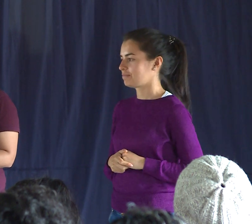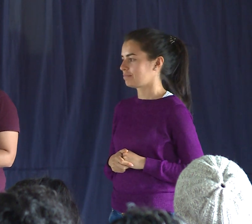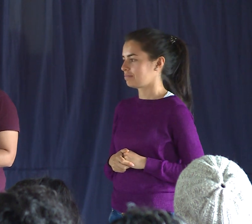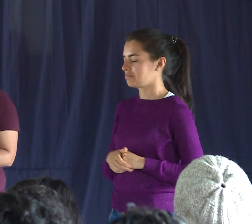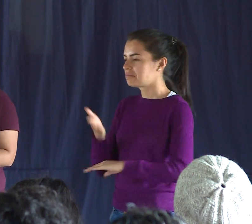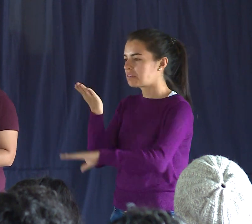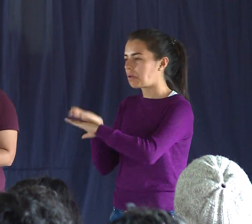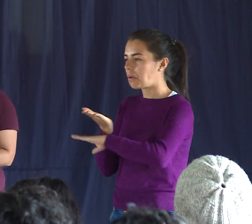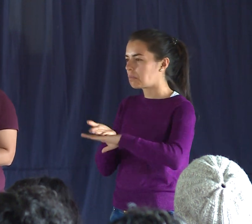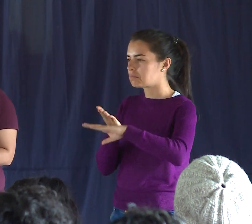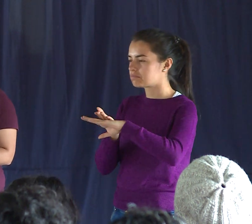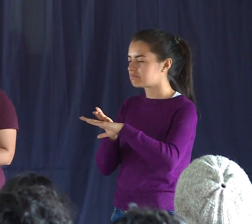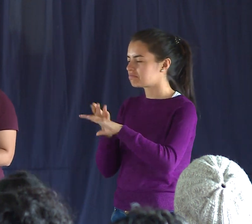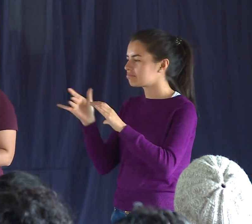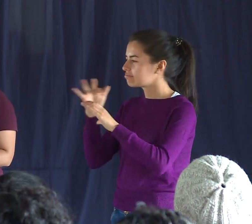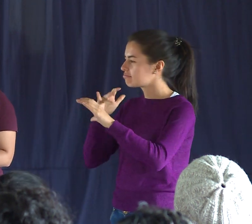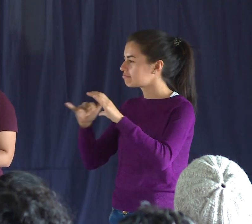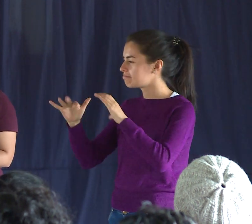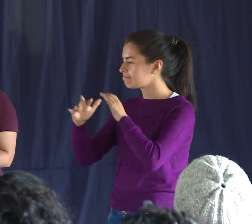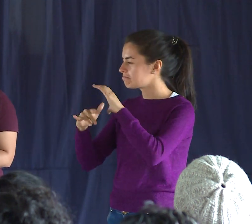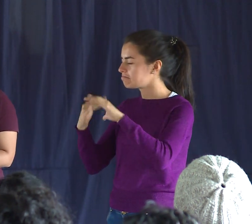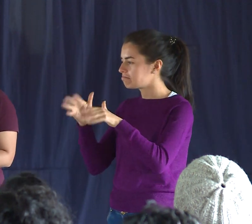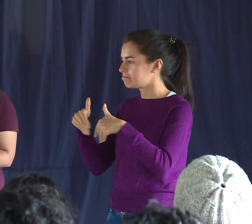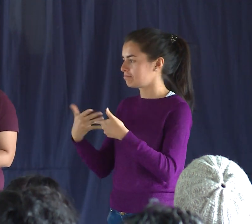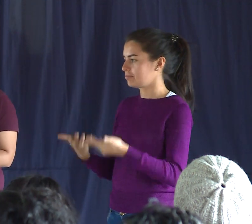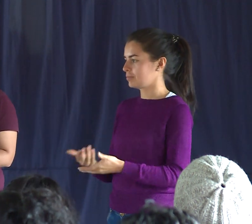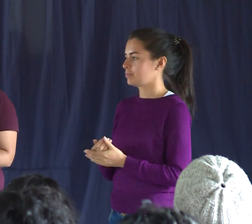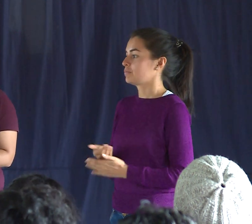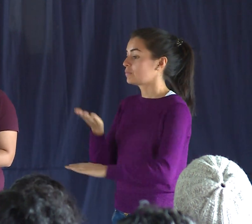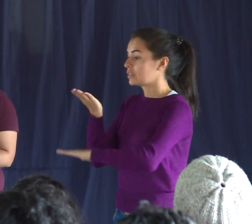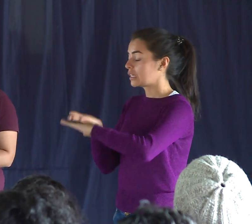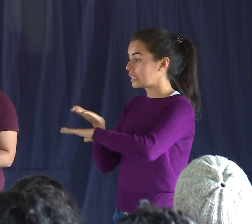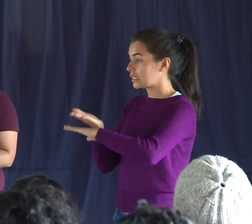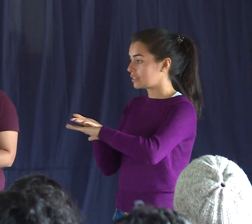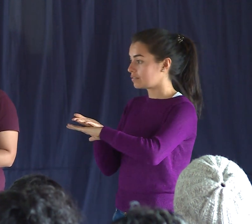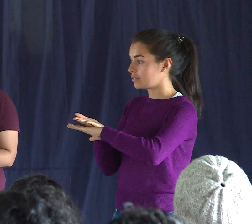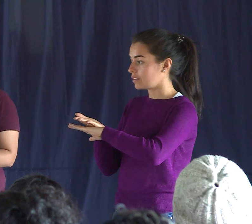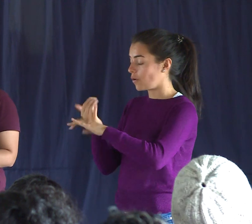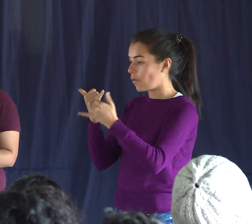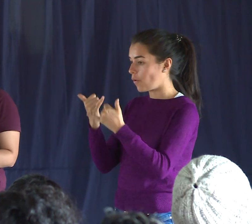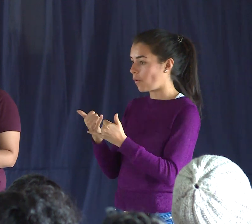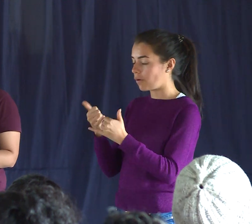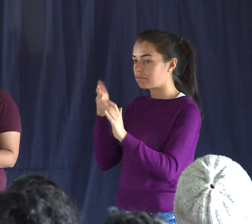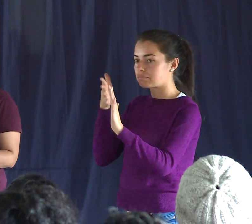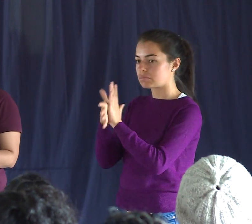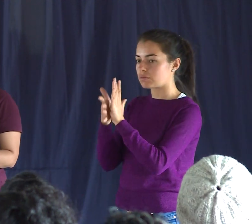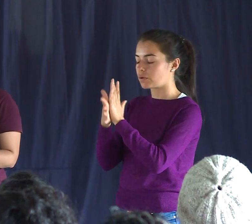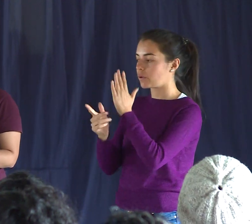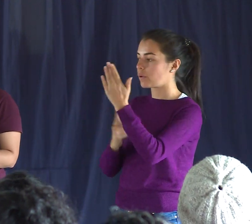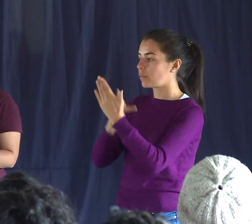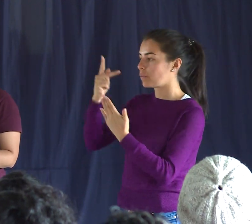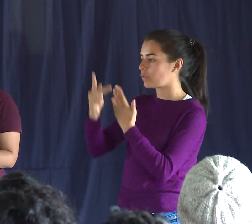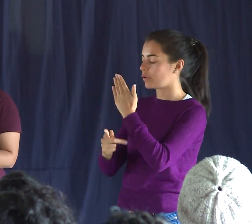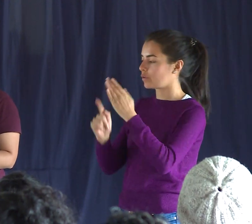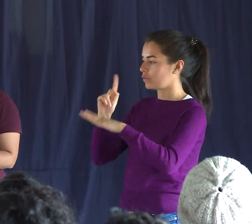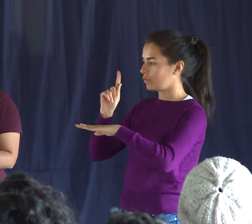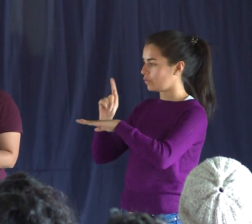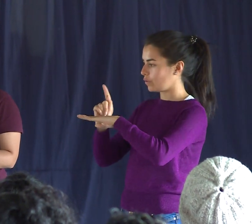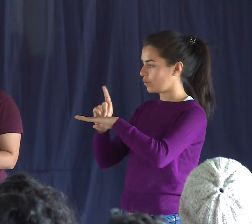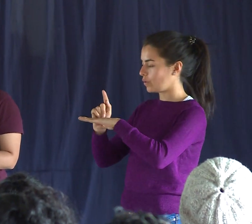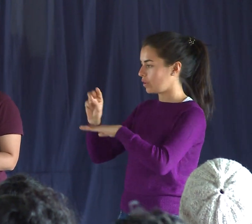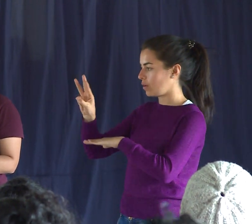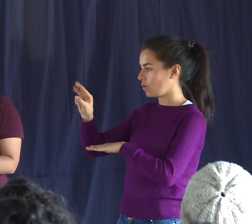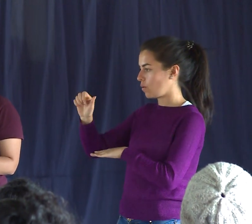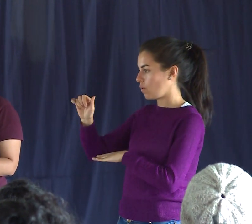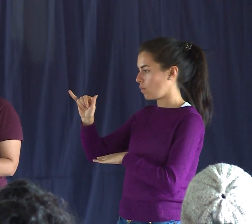de la dimensión ambiental. Entre estas iniciativas se realizará énfasis en el proyecto de Facultad Guaira, un aula ambiental,